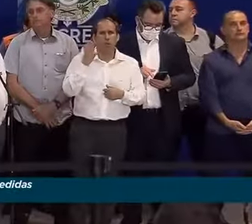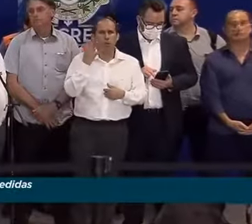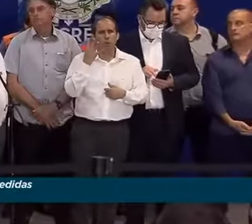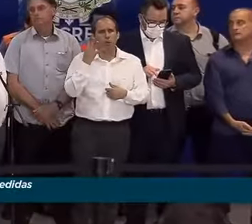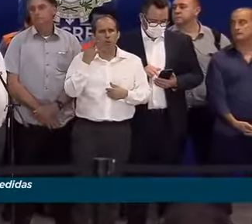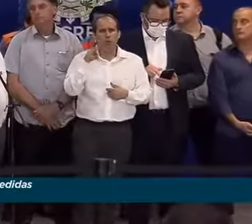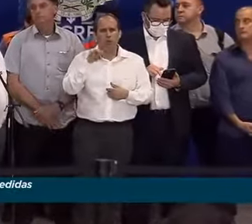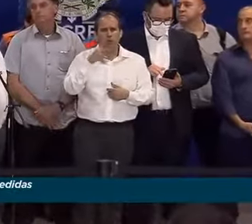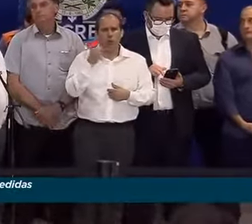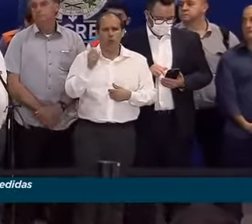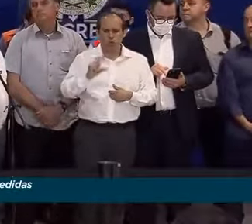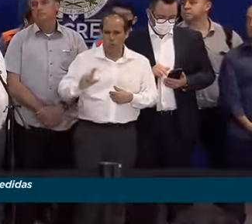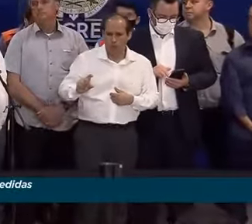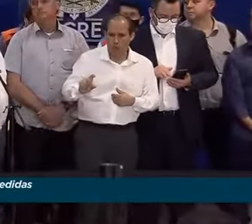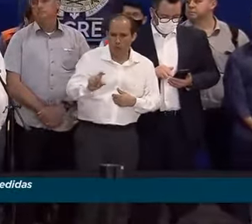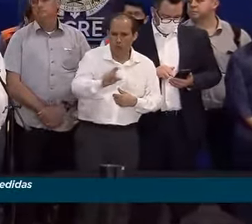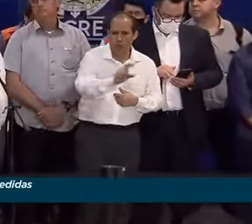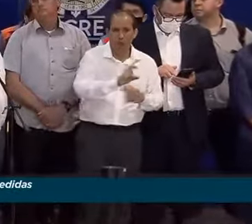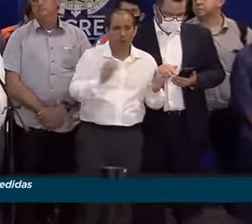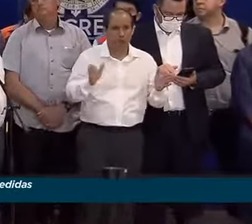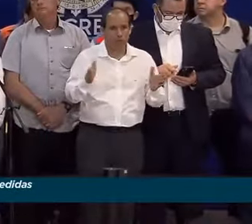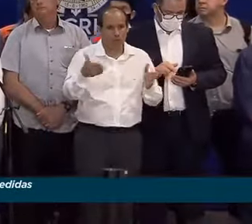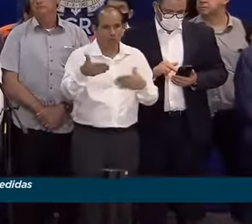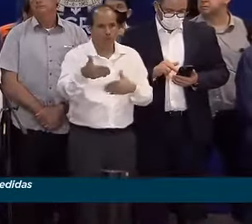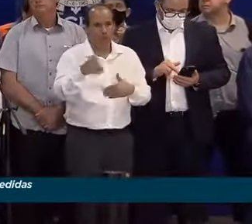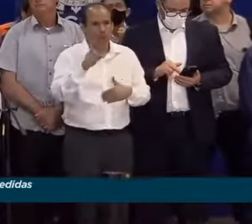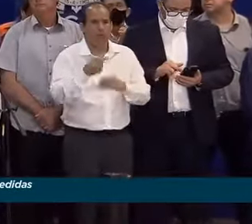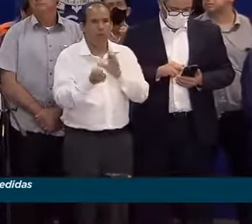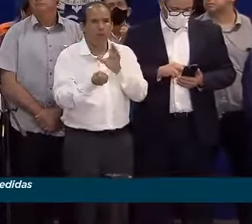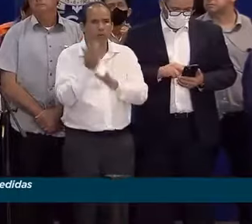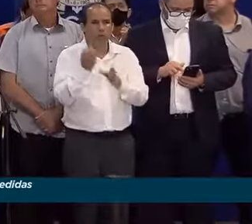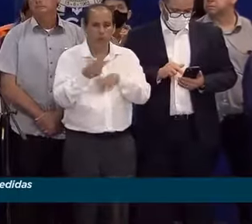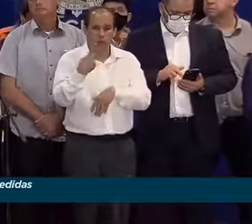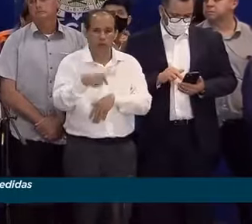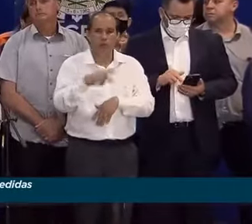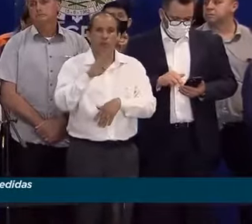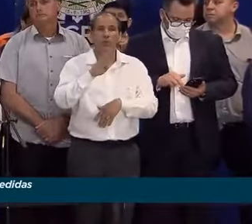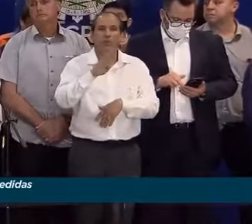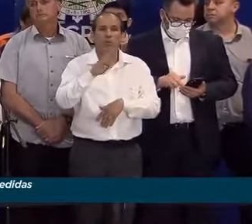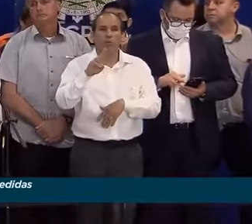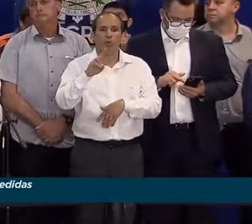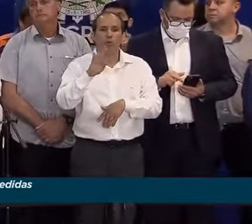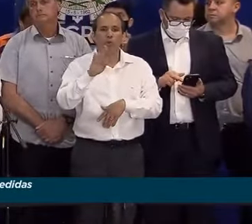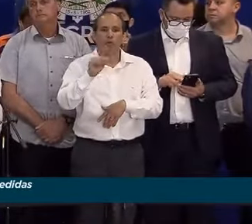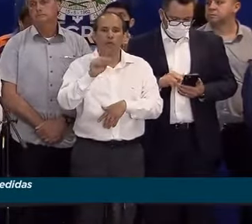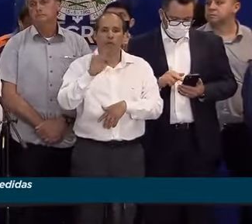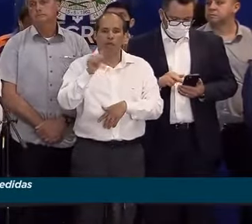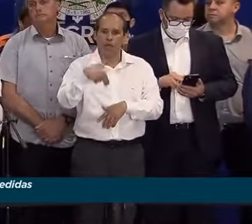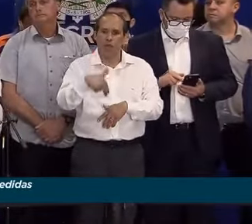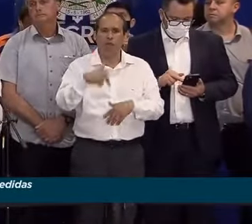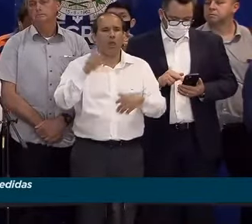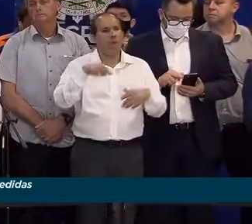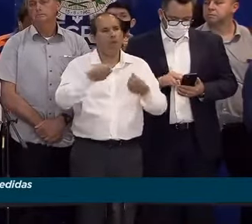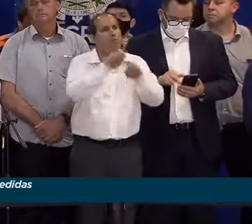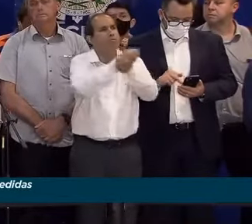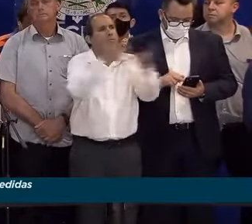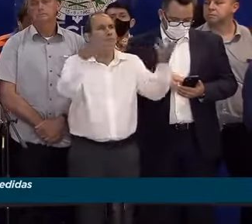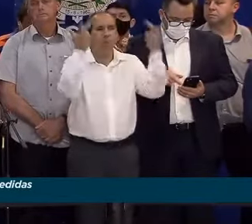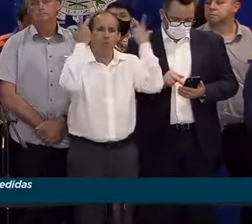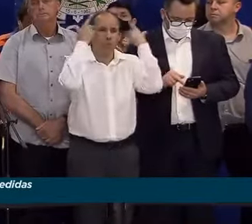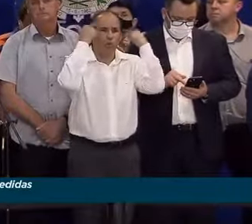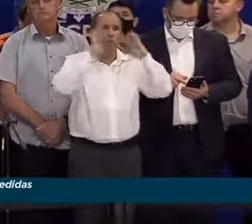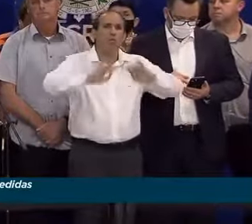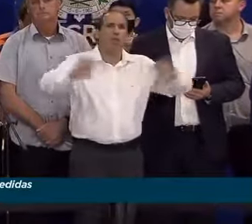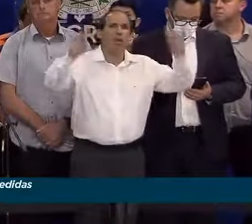4 milhões de doses da fabricação pelo Butantan, que segue, vai chegar normalmente nos estados. A